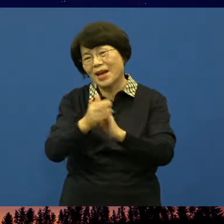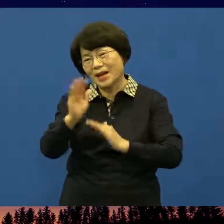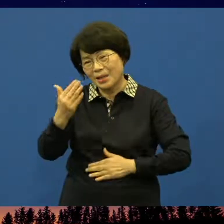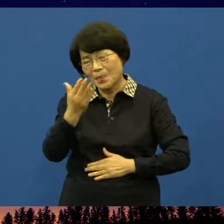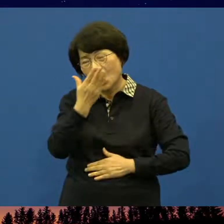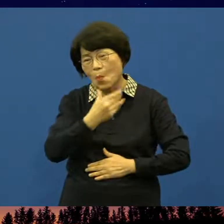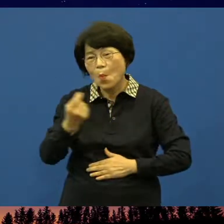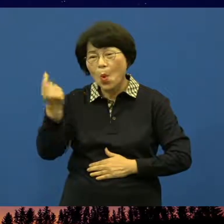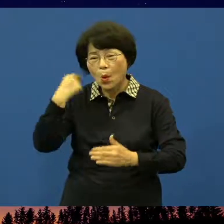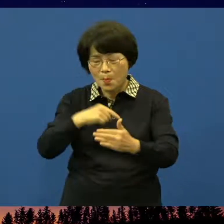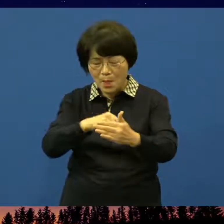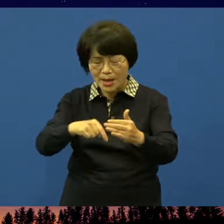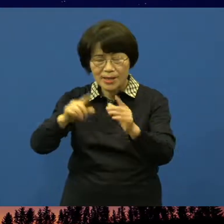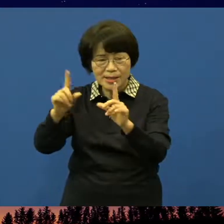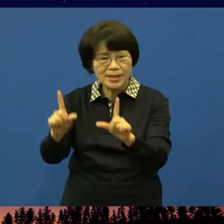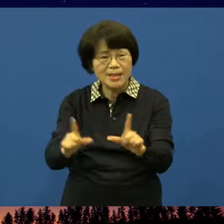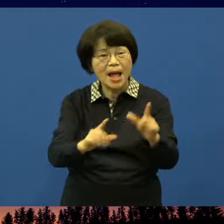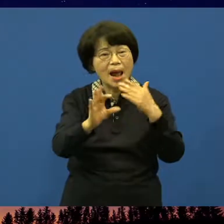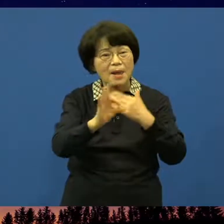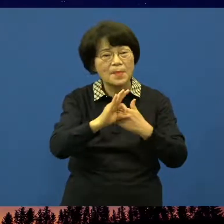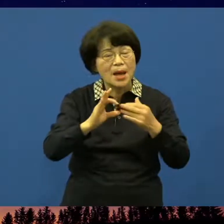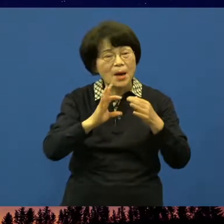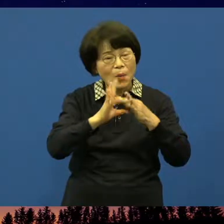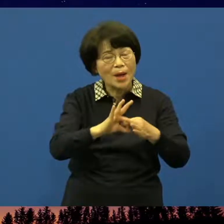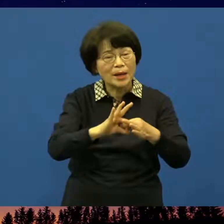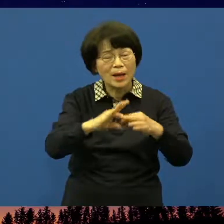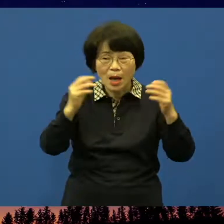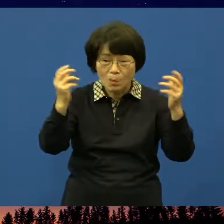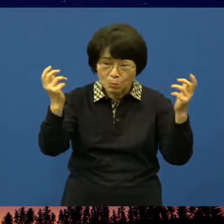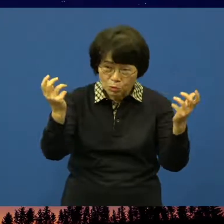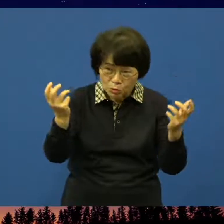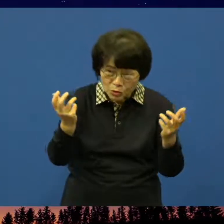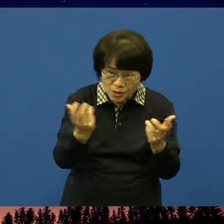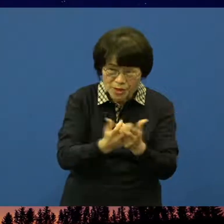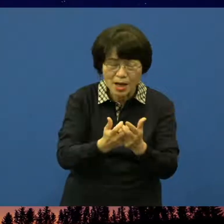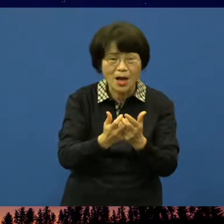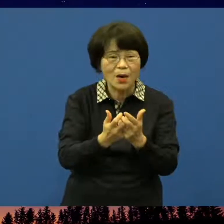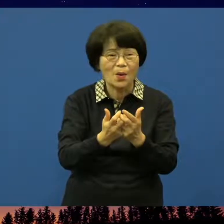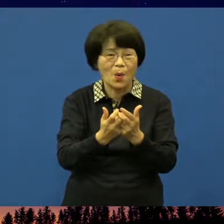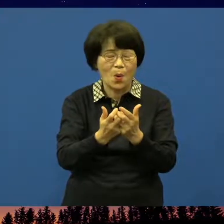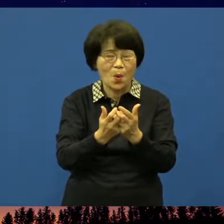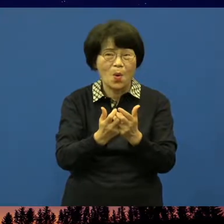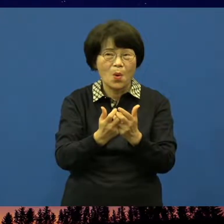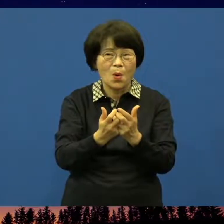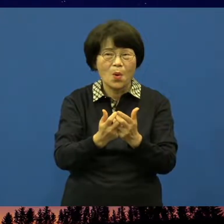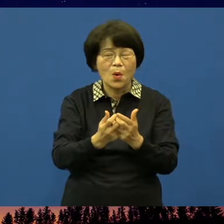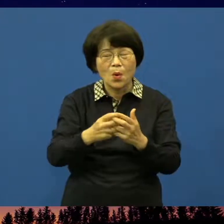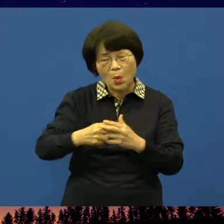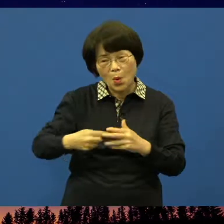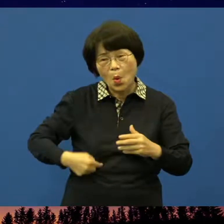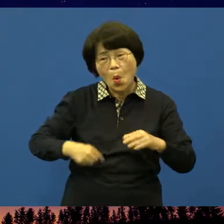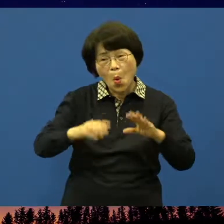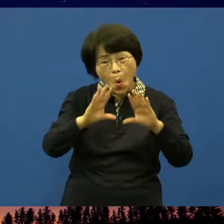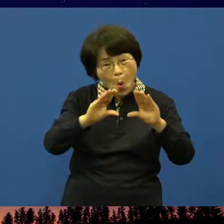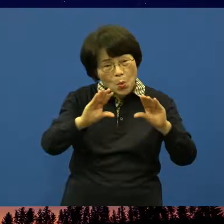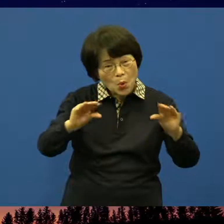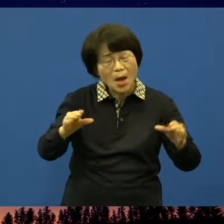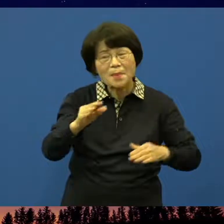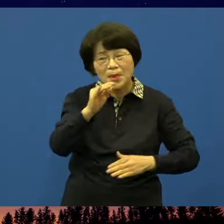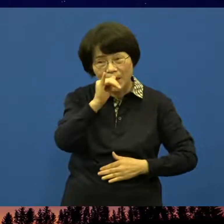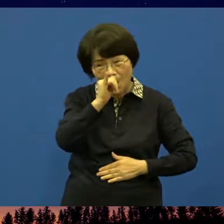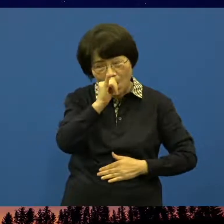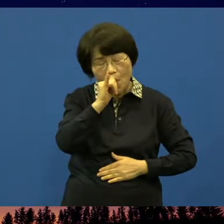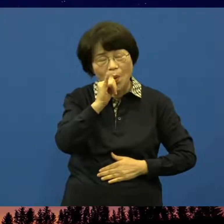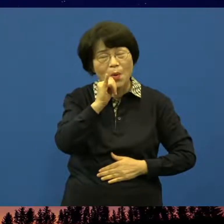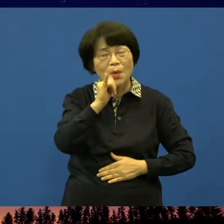안에 살아가다 보면 우리의 삶의 관계가 풍성해지고 얼매인 관계가 그냥 열려지고요. 우리 안에 온유함이 흘러나오고